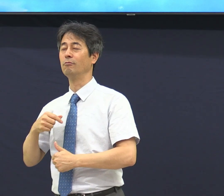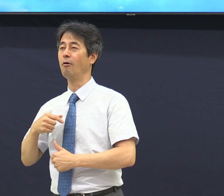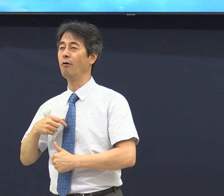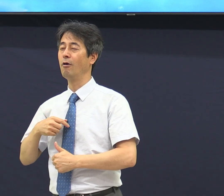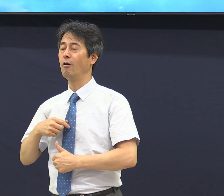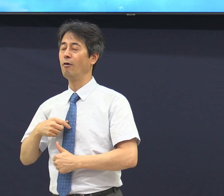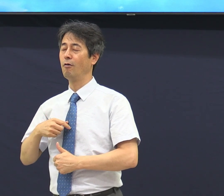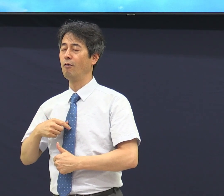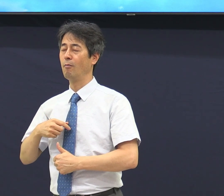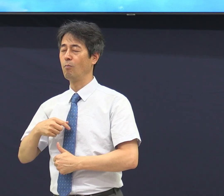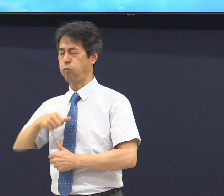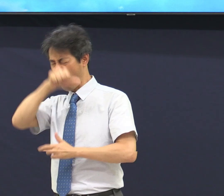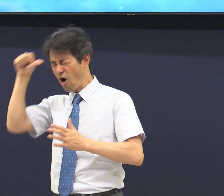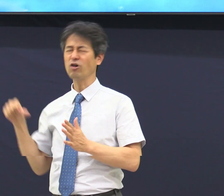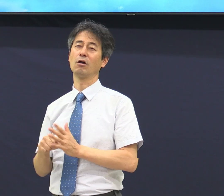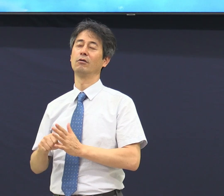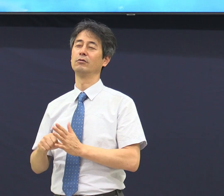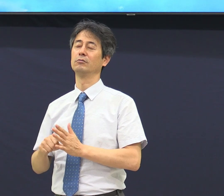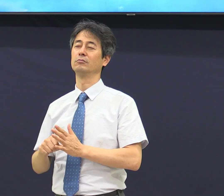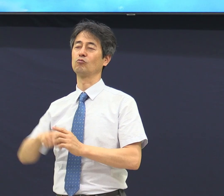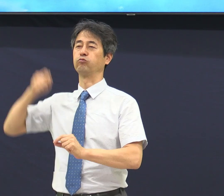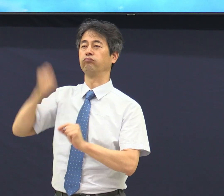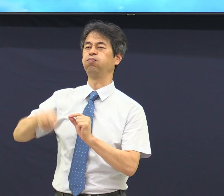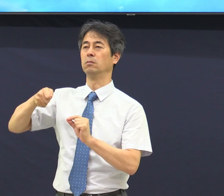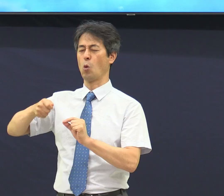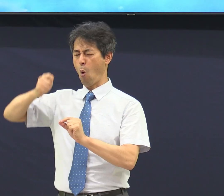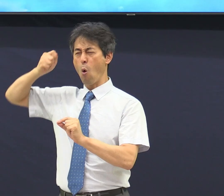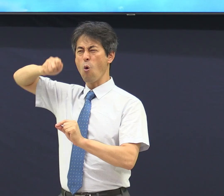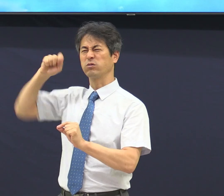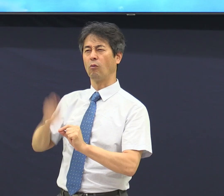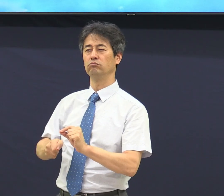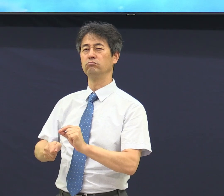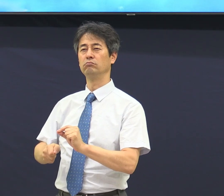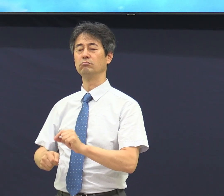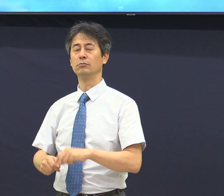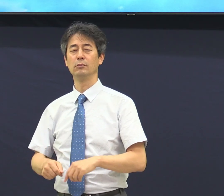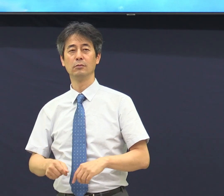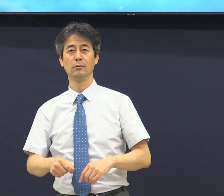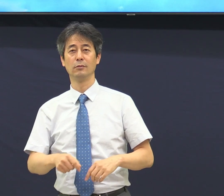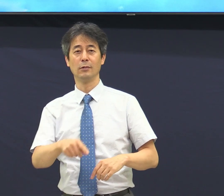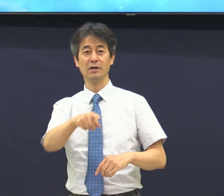하나님께서 운명을 정하셔서 내 평생 내 삶 가운데